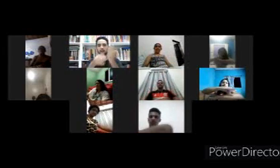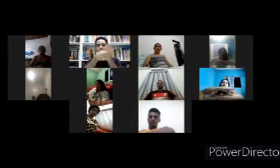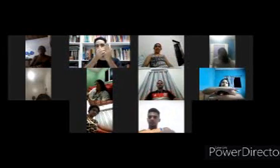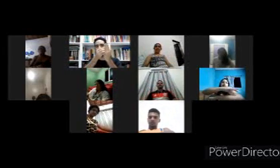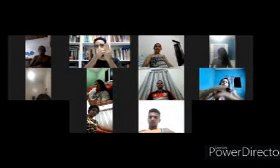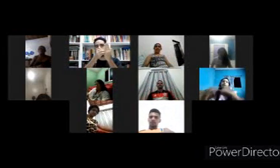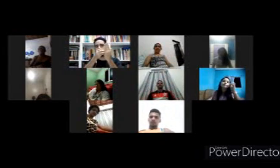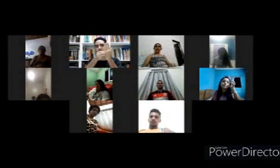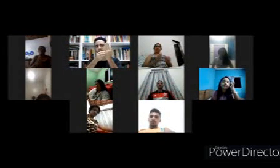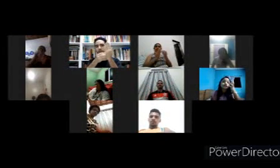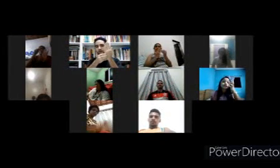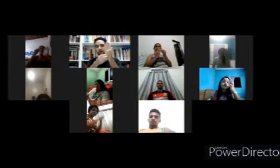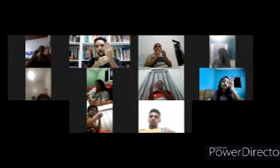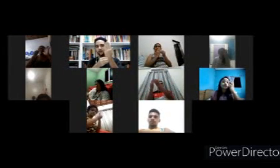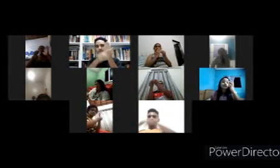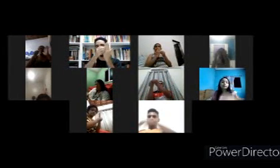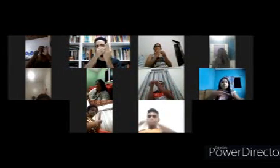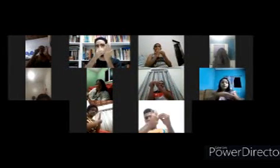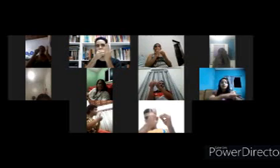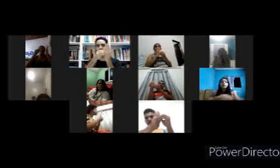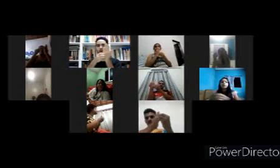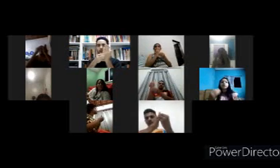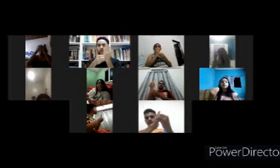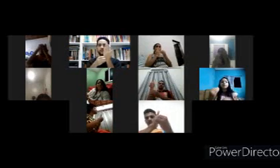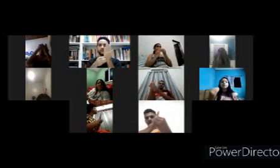Caderno. Eu vou fazer o arame do caderno aqui do lado.